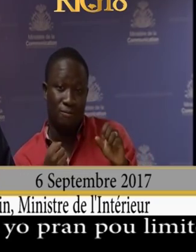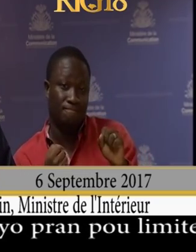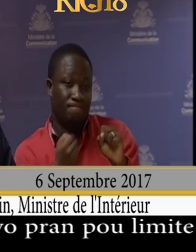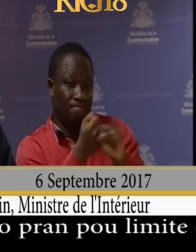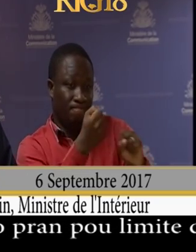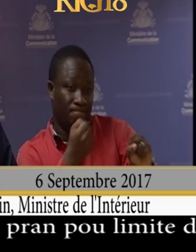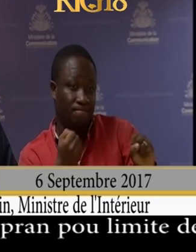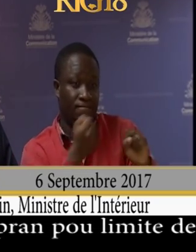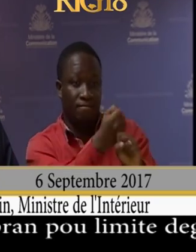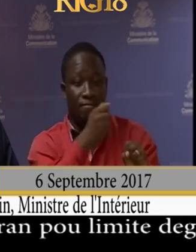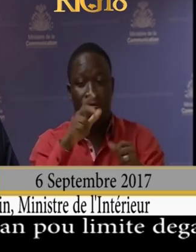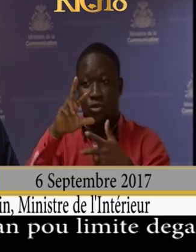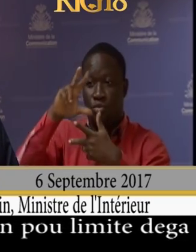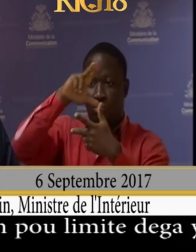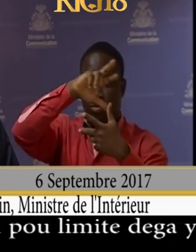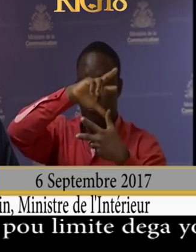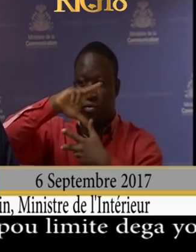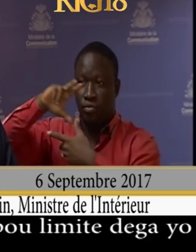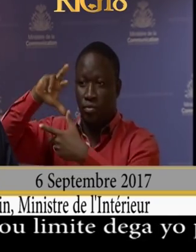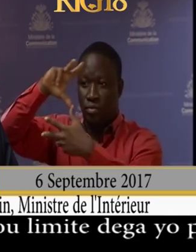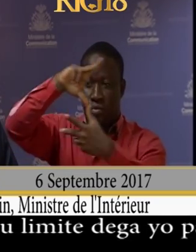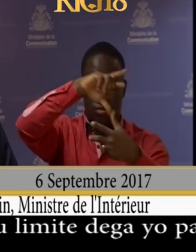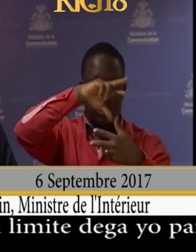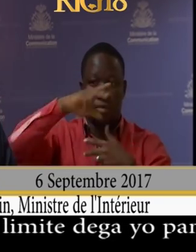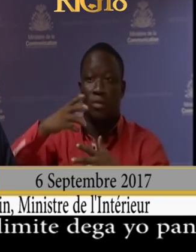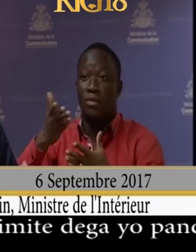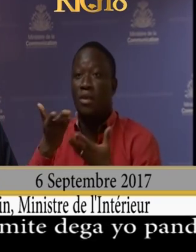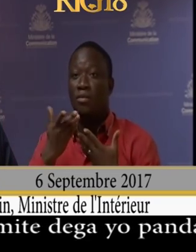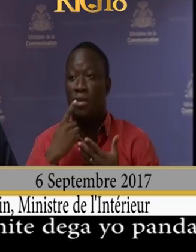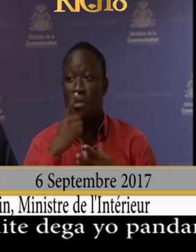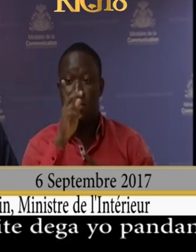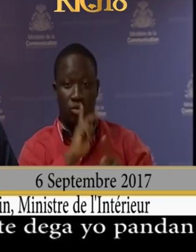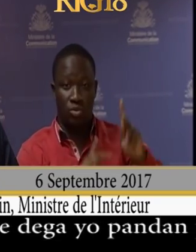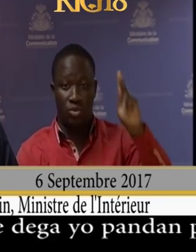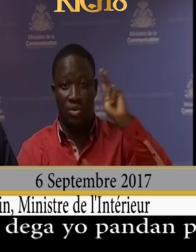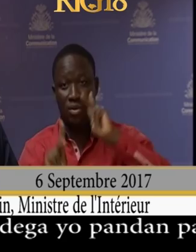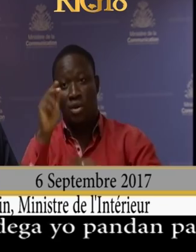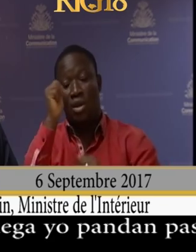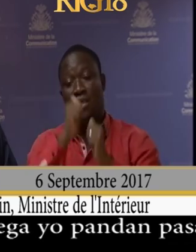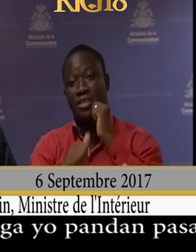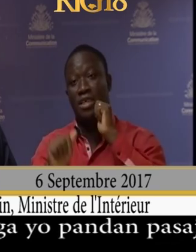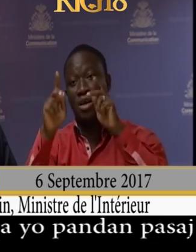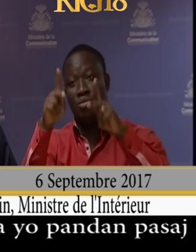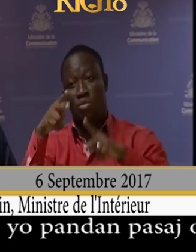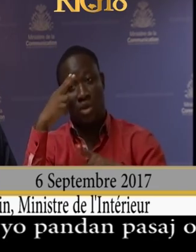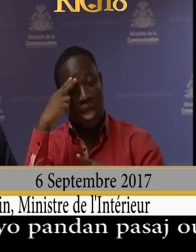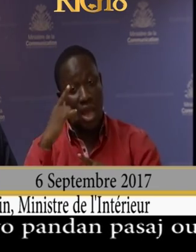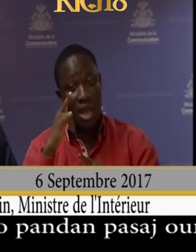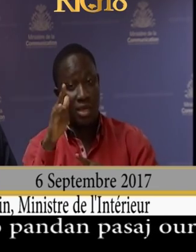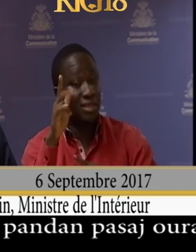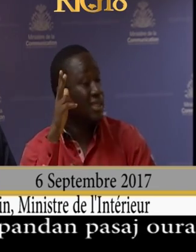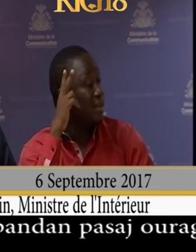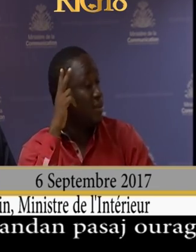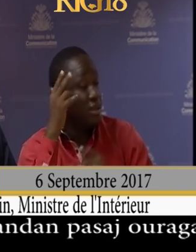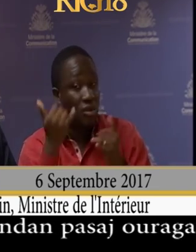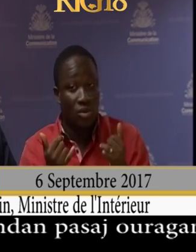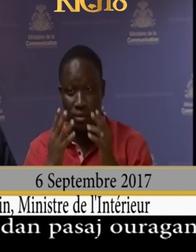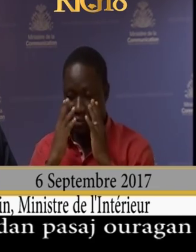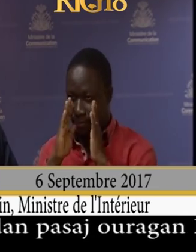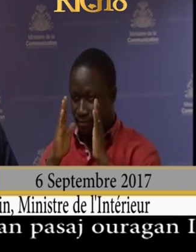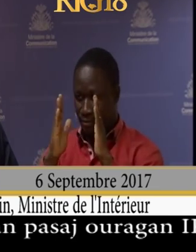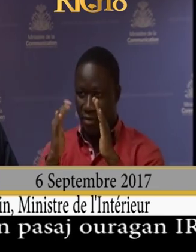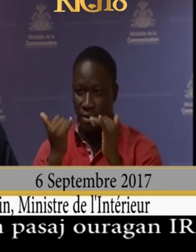de cyclone nan. Vle alerter population. Chaque grain haïtien haïtienne cap tandem cap